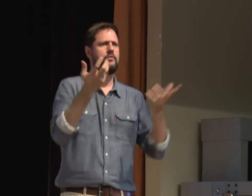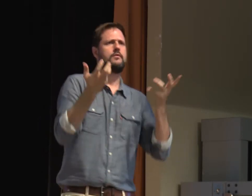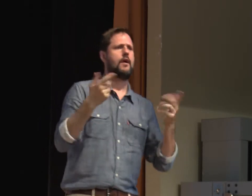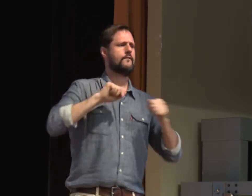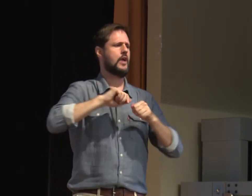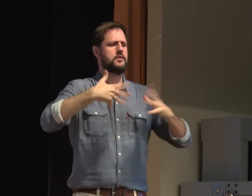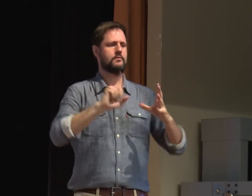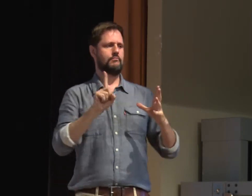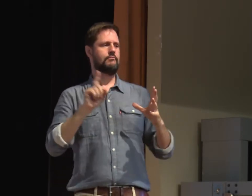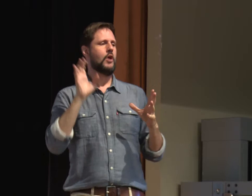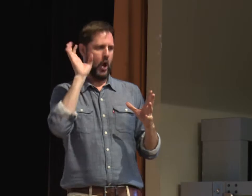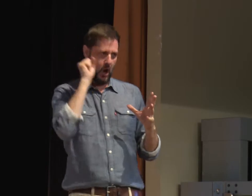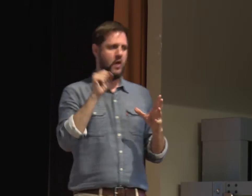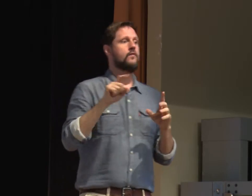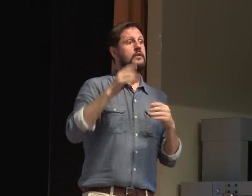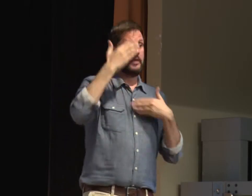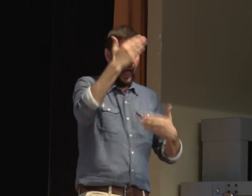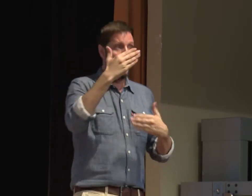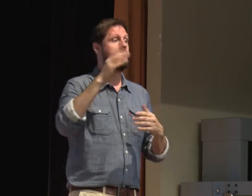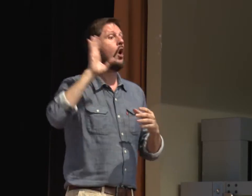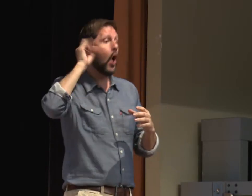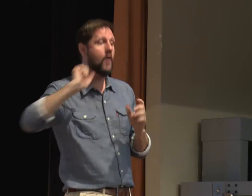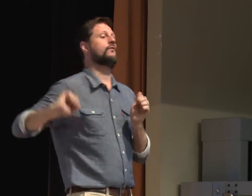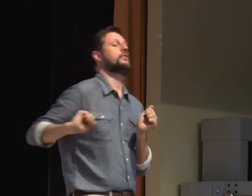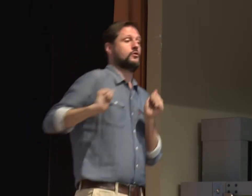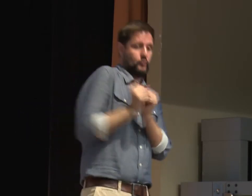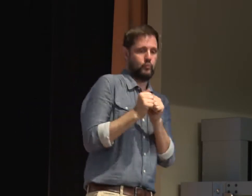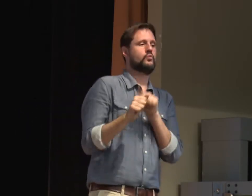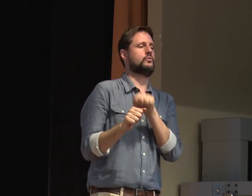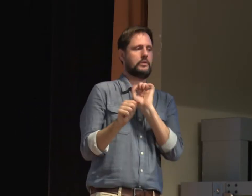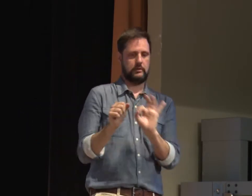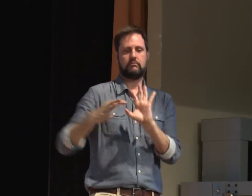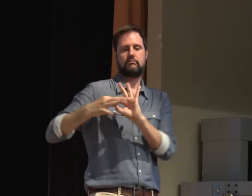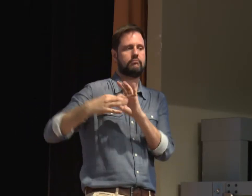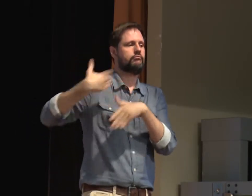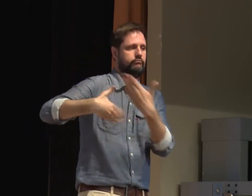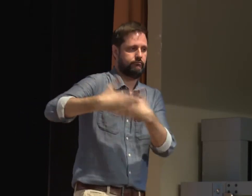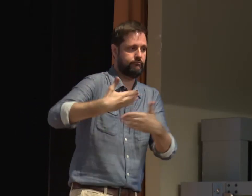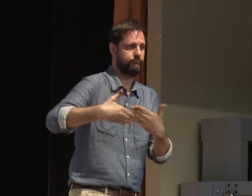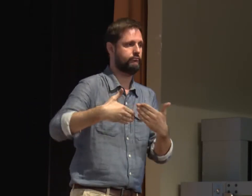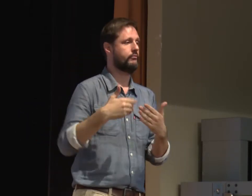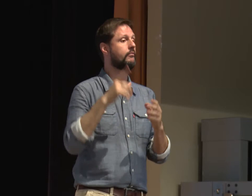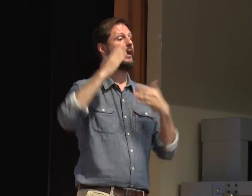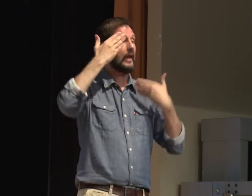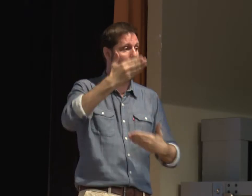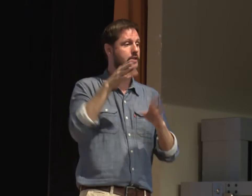o querer surdo, né? Ouvinte, agradecemos aos ouvintes, sim, que estão aí fazendo